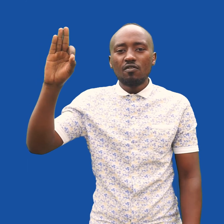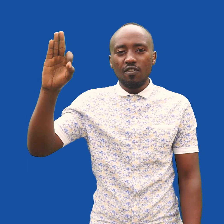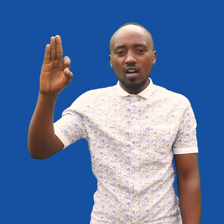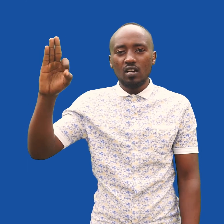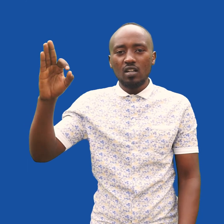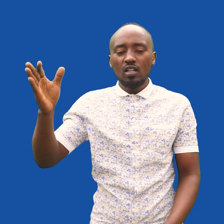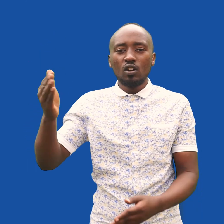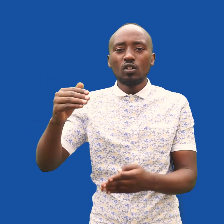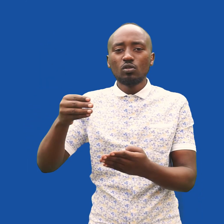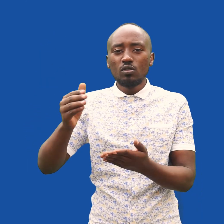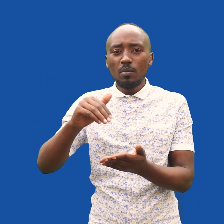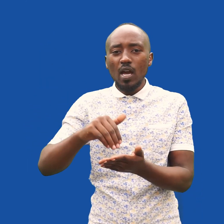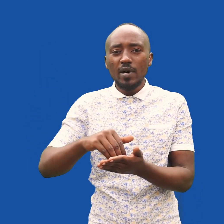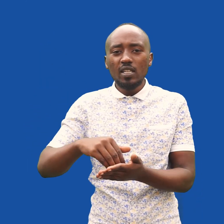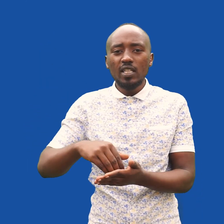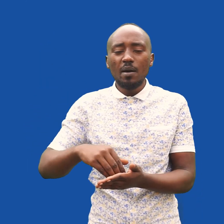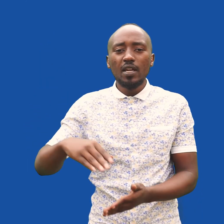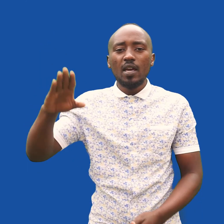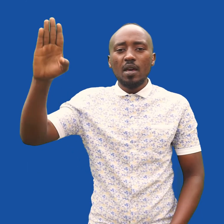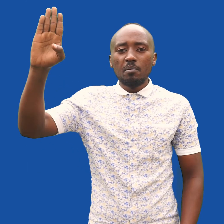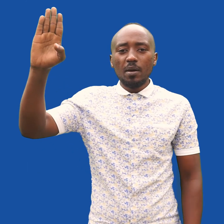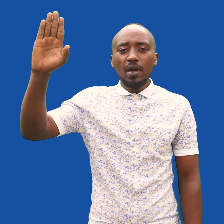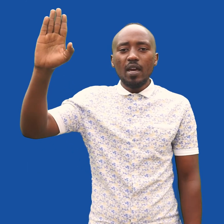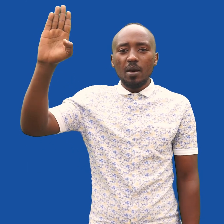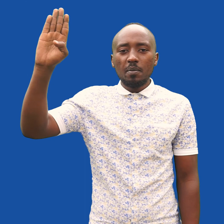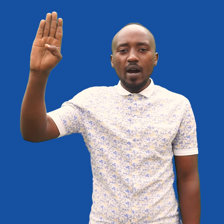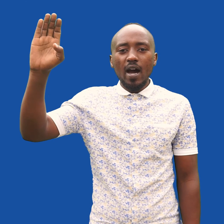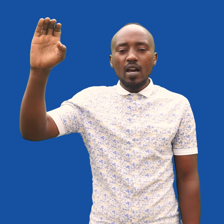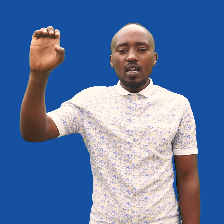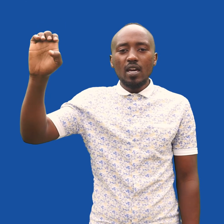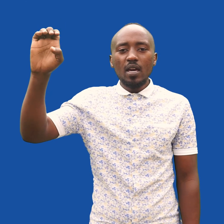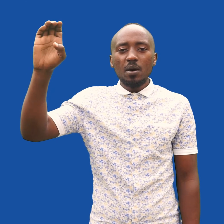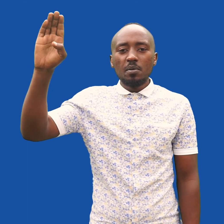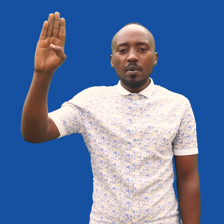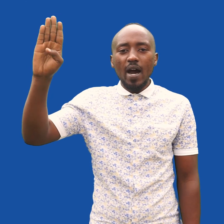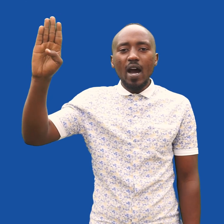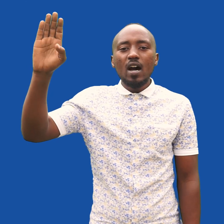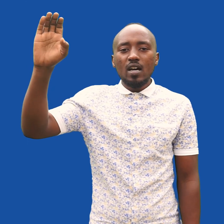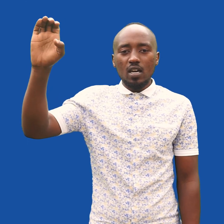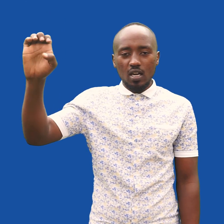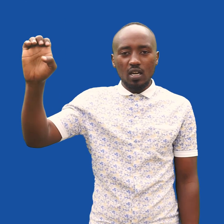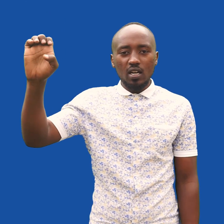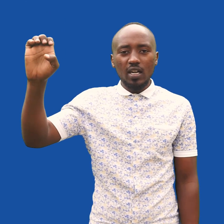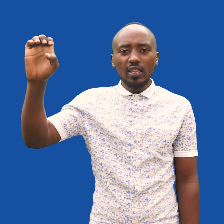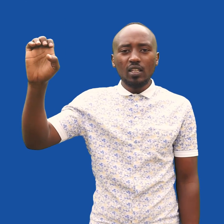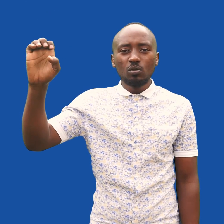fa. Nono, tudu, selimuri ya mazina, rijambere. Bebe, va, e, va, e. Gatatu,